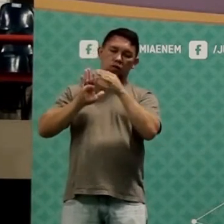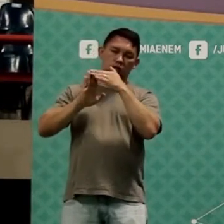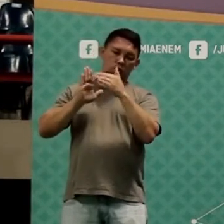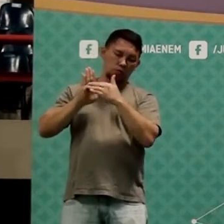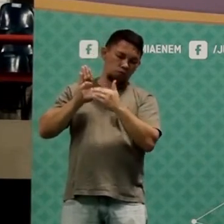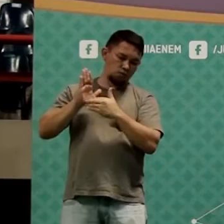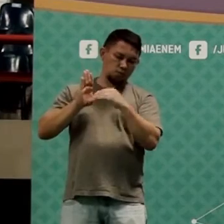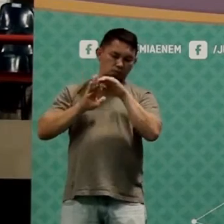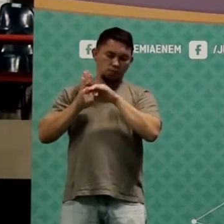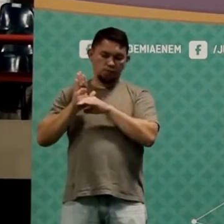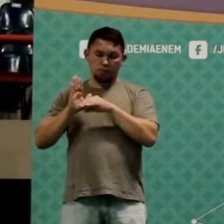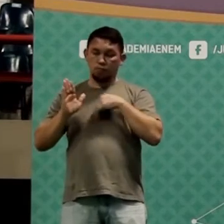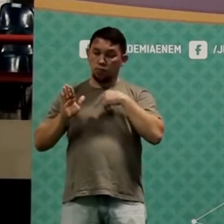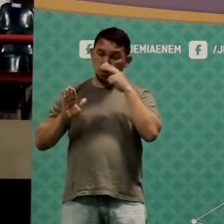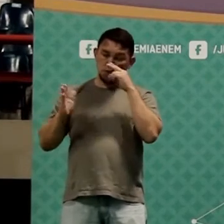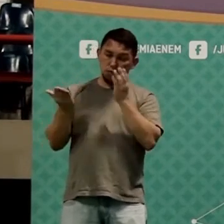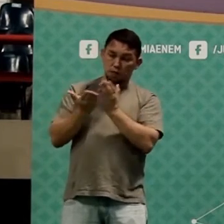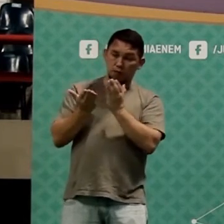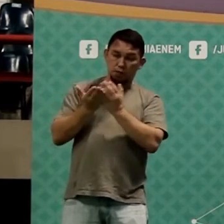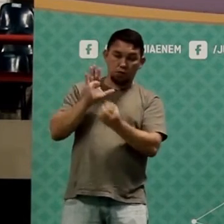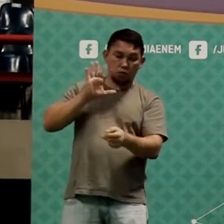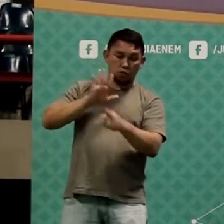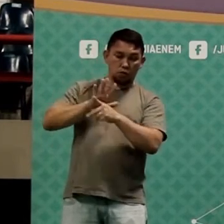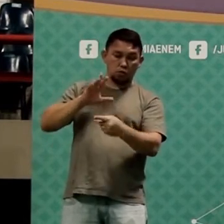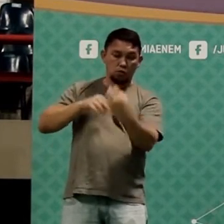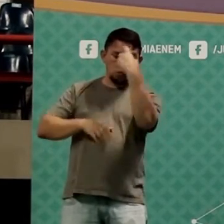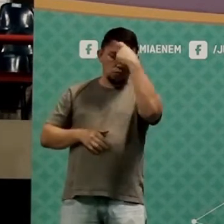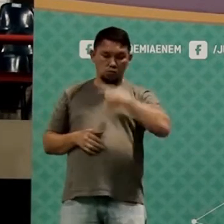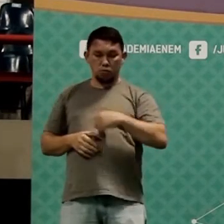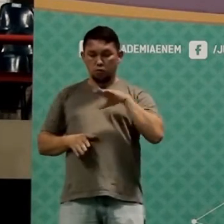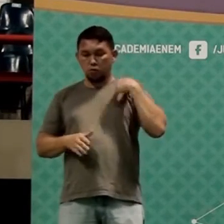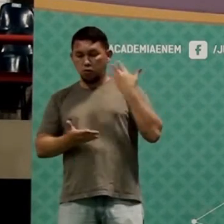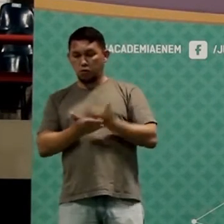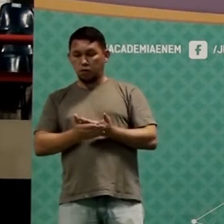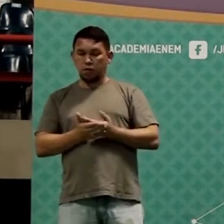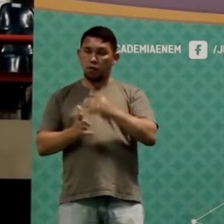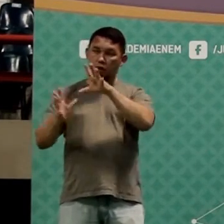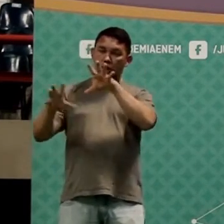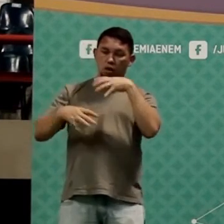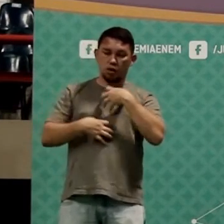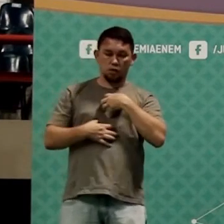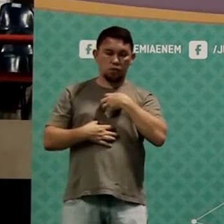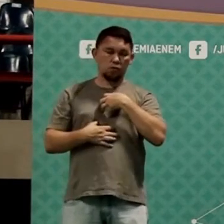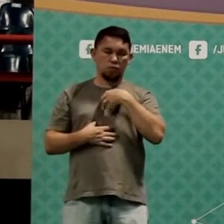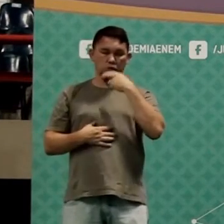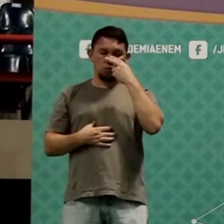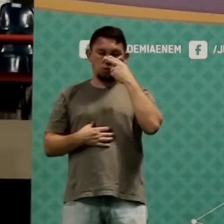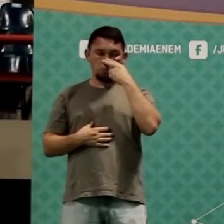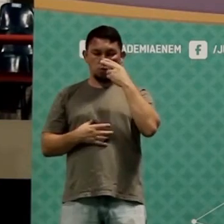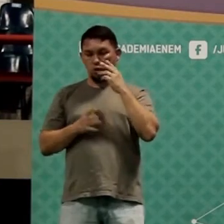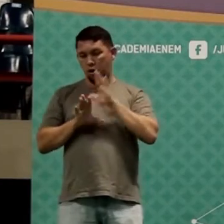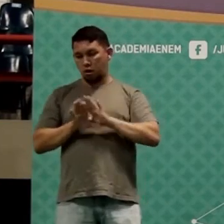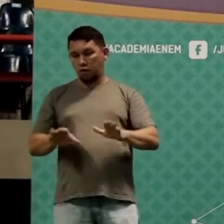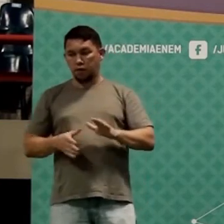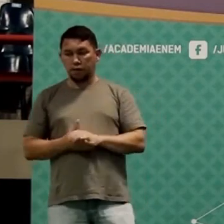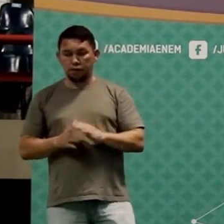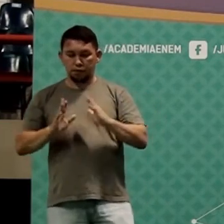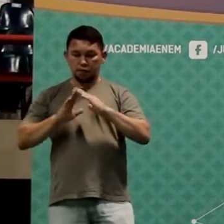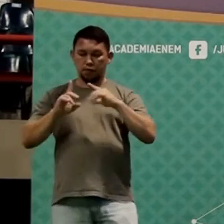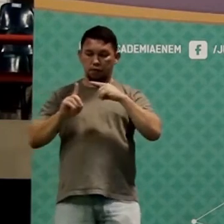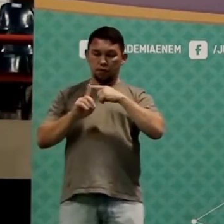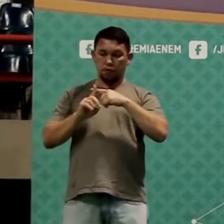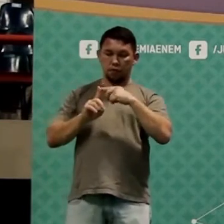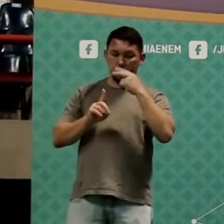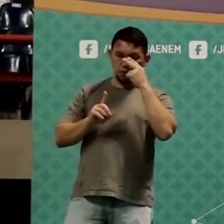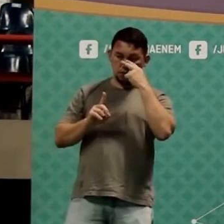do que os protestantes. E criaram condutas que até hoje os evangélicos têm. Por exemplo, é comum igrejas